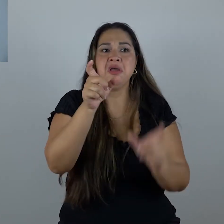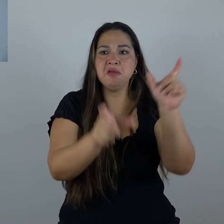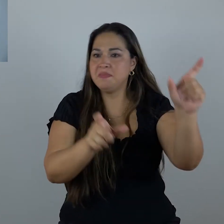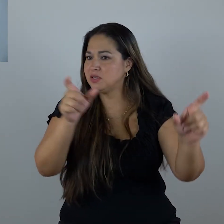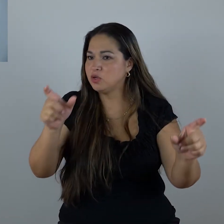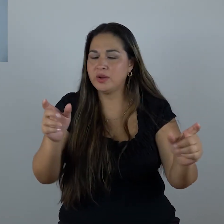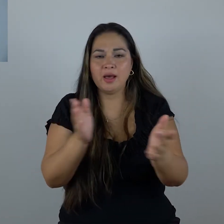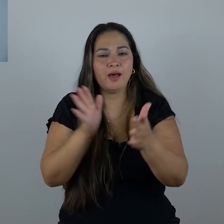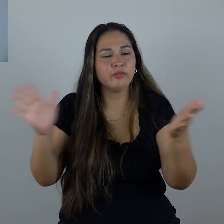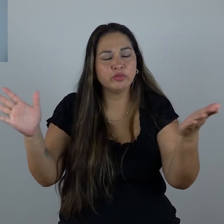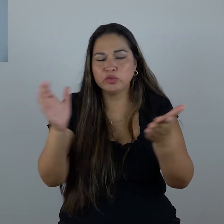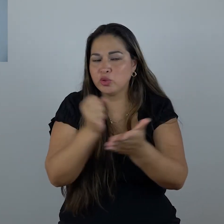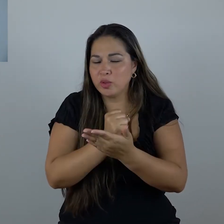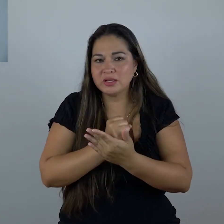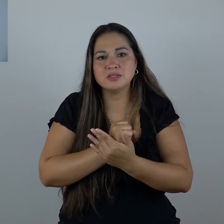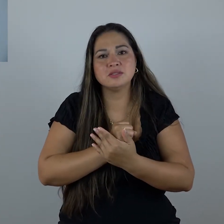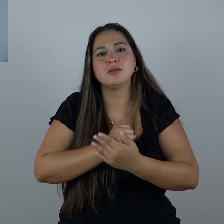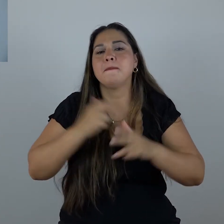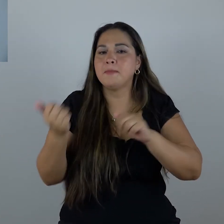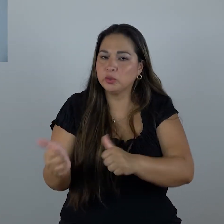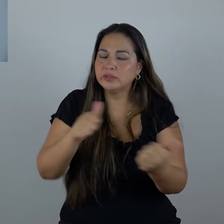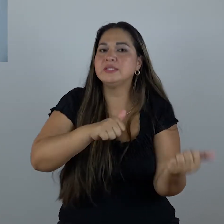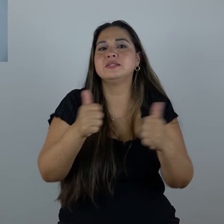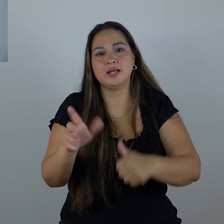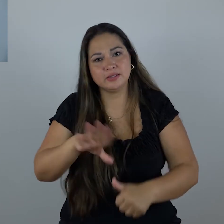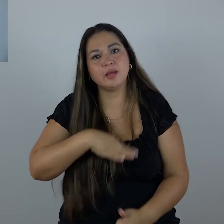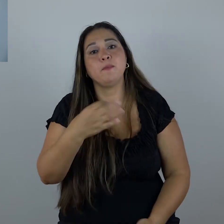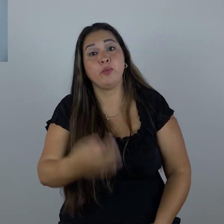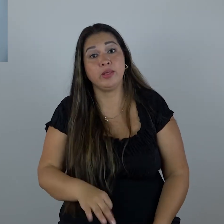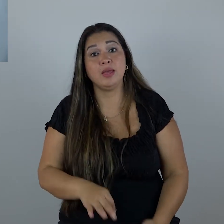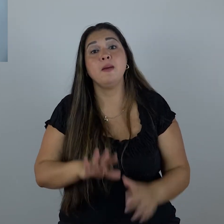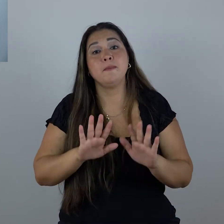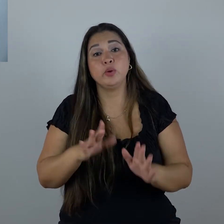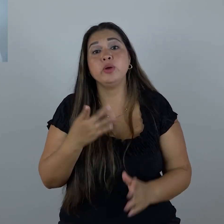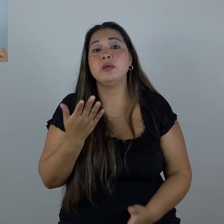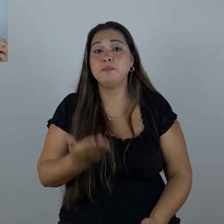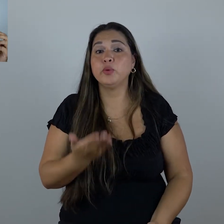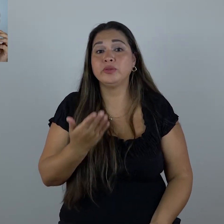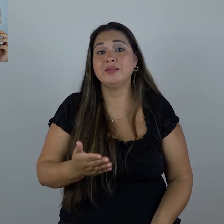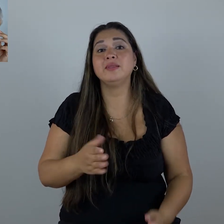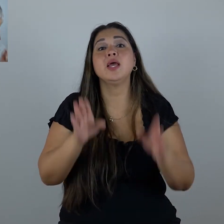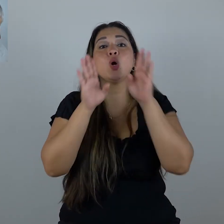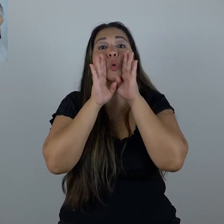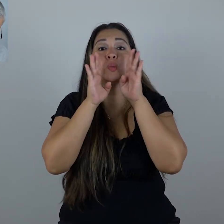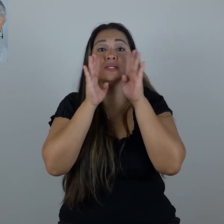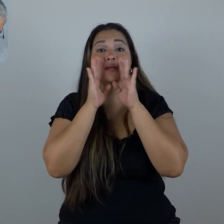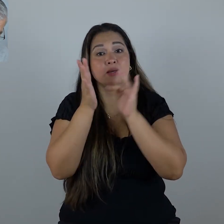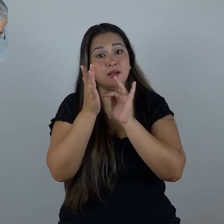bautizado cualquiera que haya confesado a Jesucristo como Salvador.